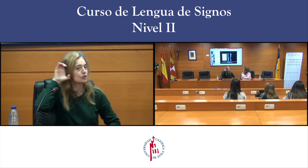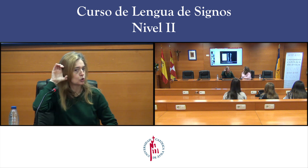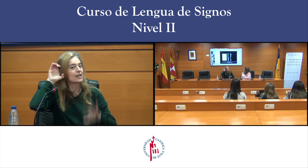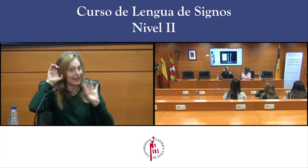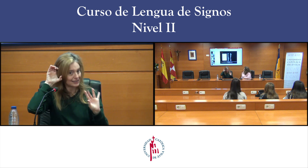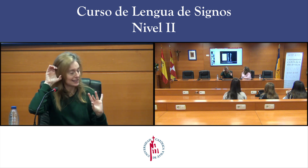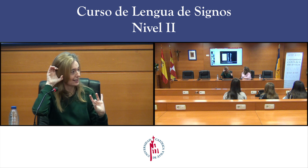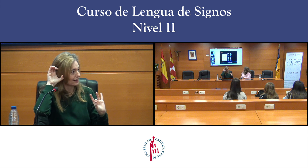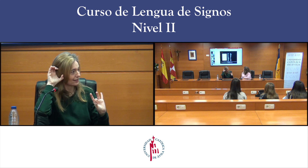ojos